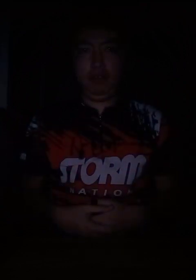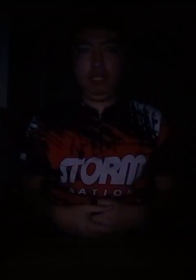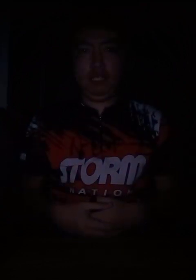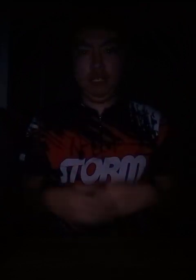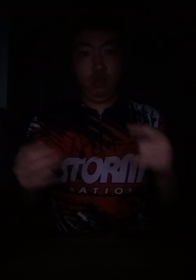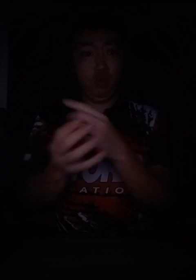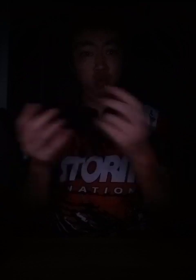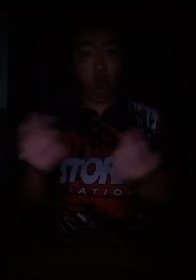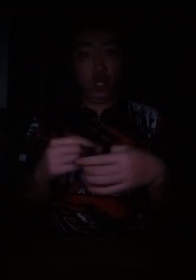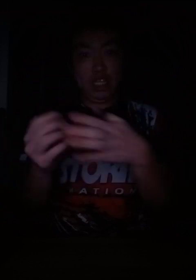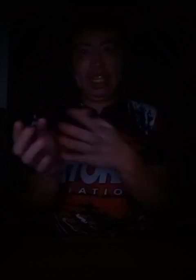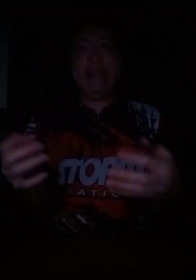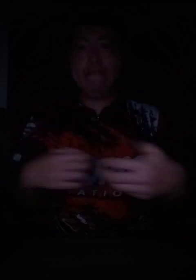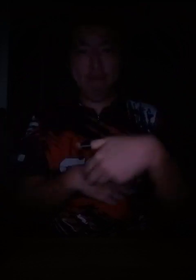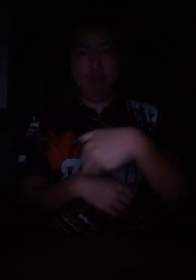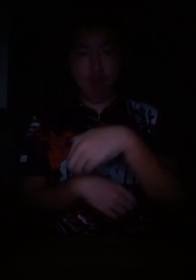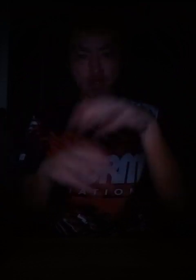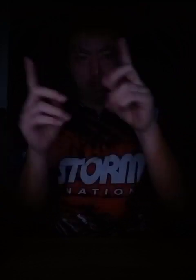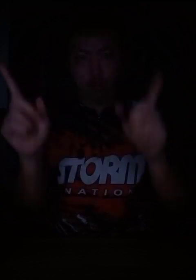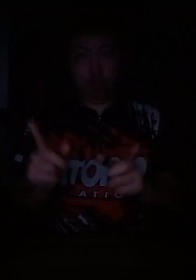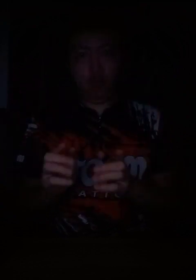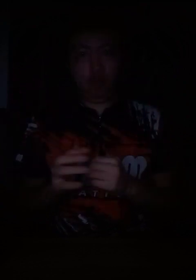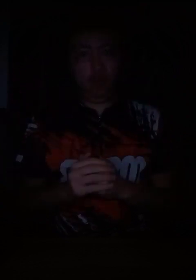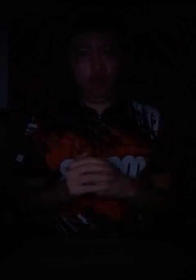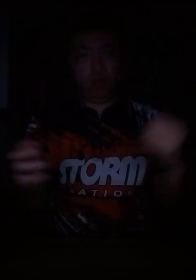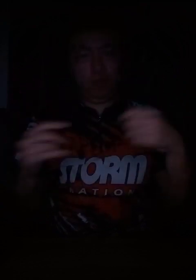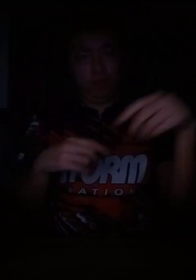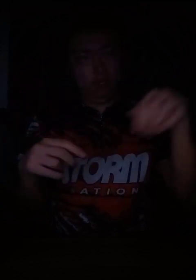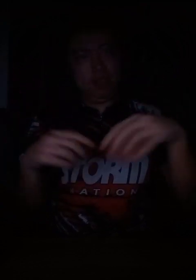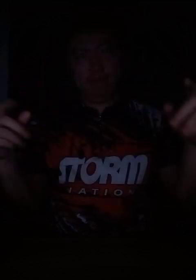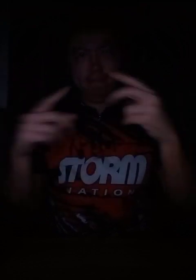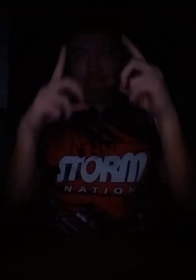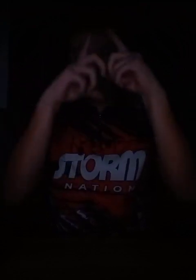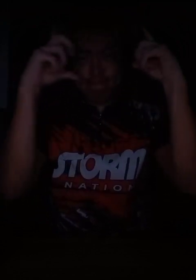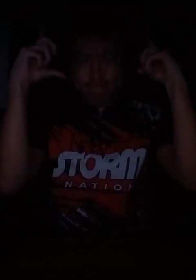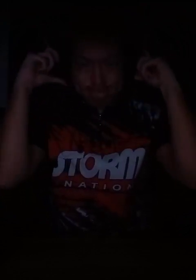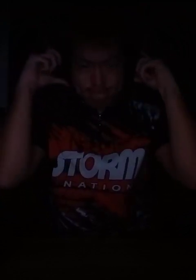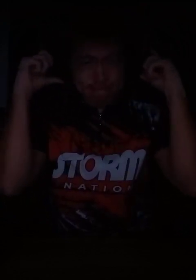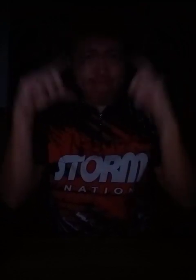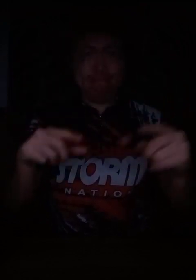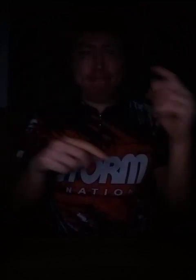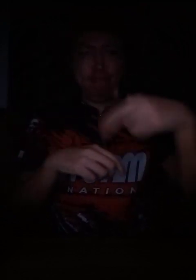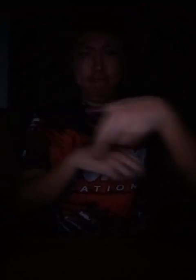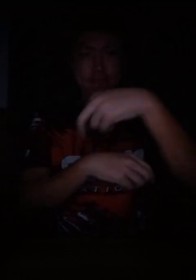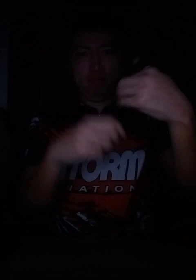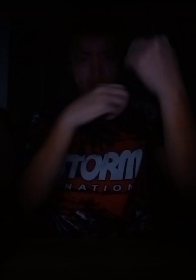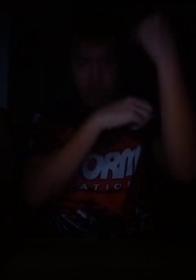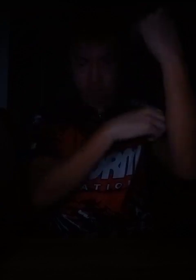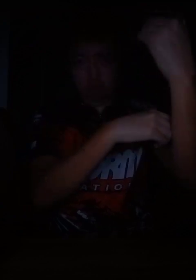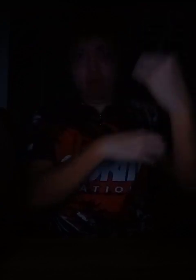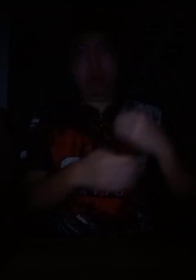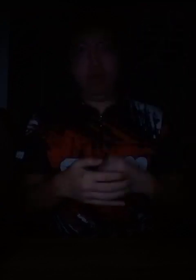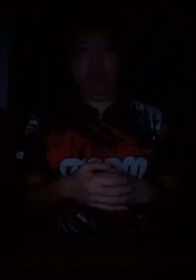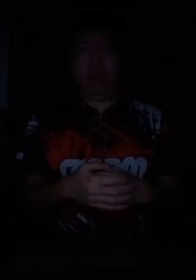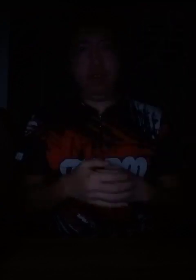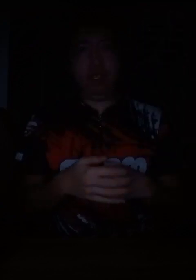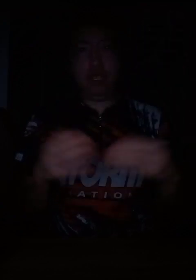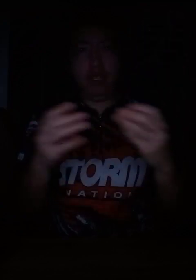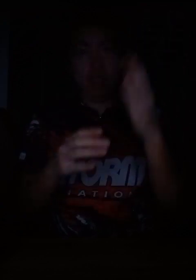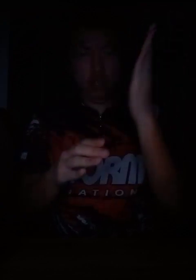광주 봉선동의 한 버스 정류장. 한 60대 남성이 마스크를 쓰지 않은 채 시내버스에 오릅니다. 버스를 멈춰 세운